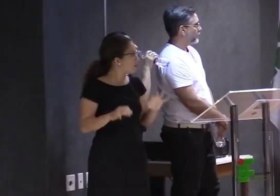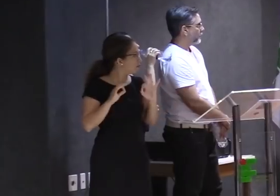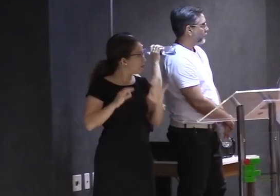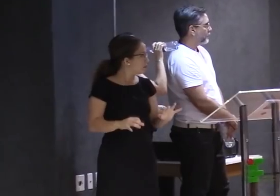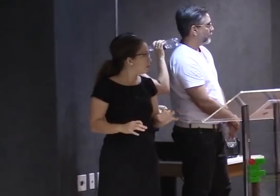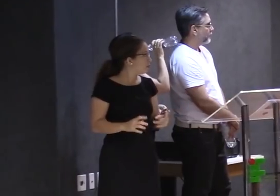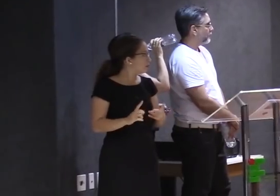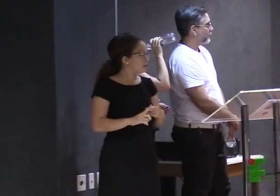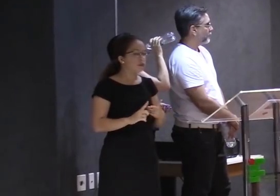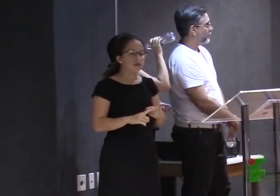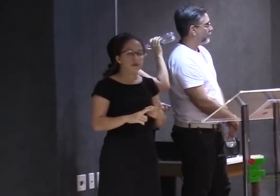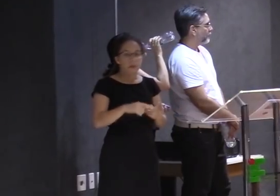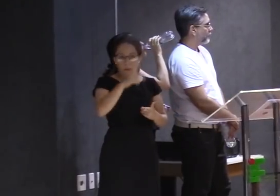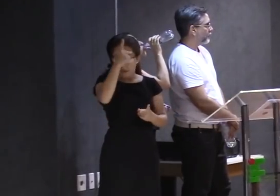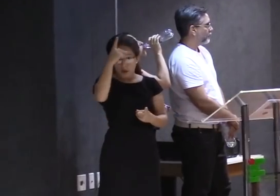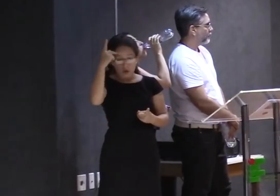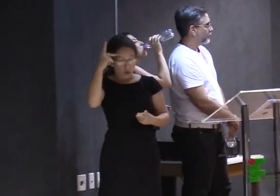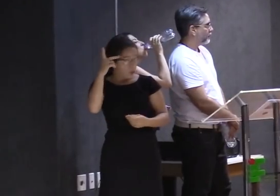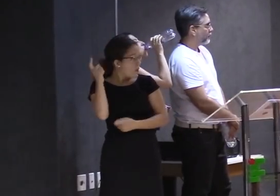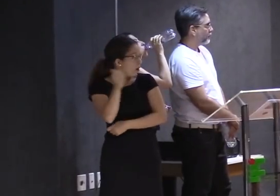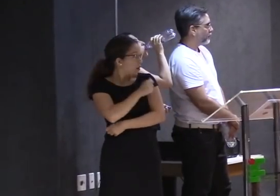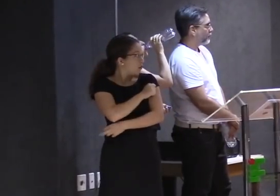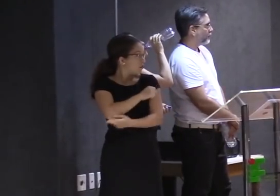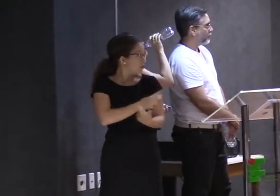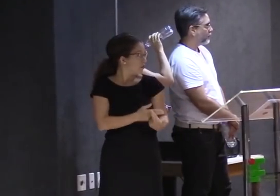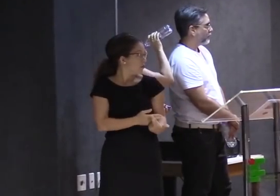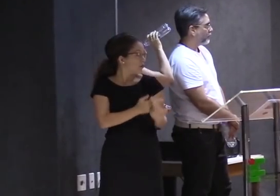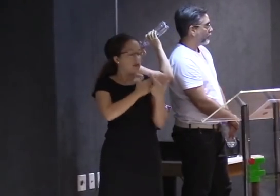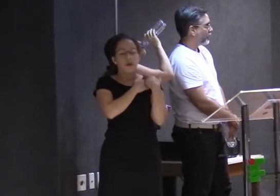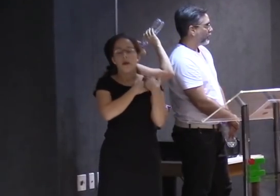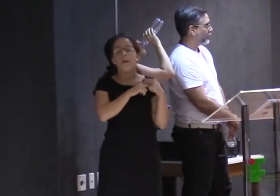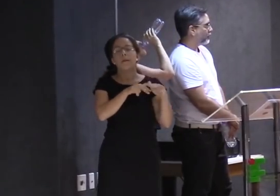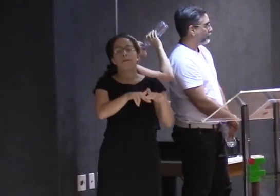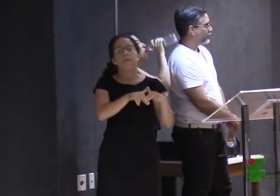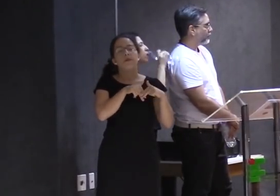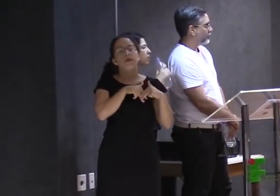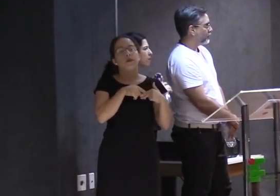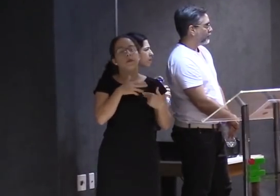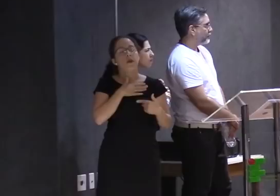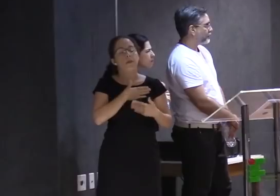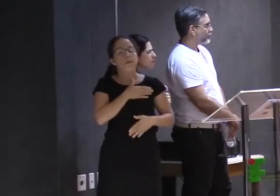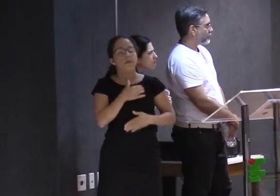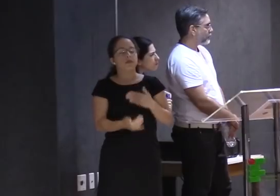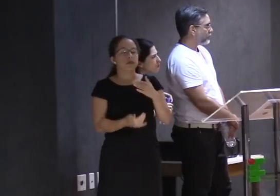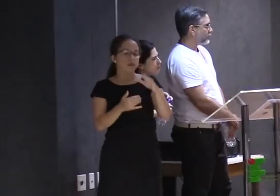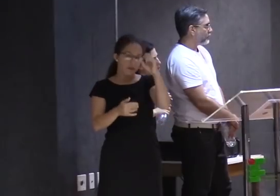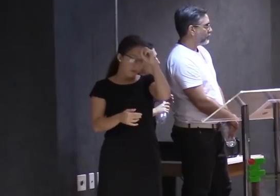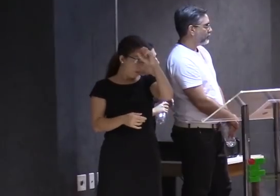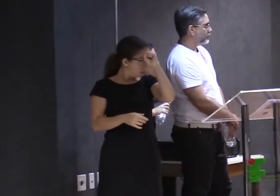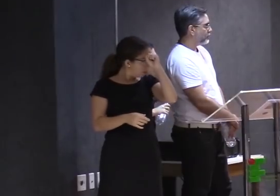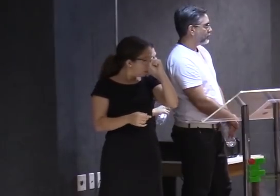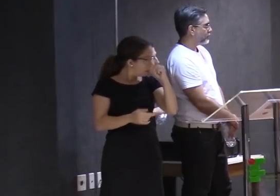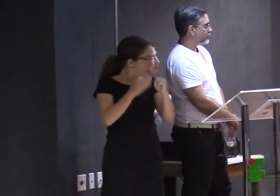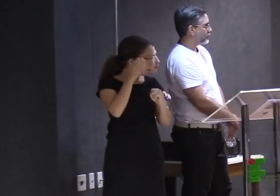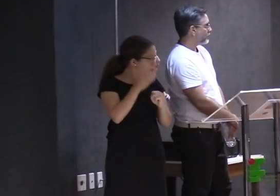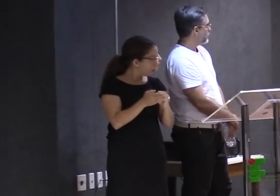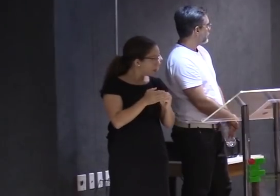Estudantes responsáveis por seu processo de aprendizagem e pela reflexão individual barra